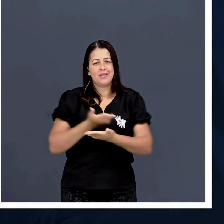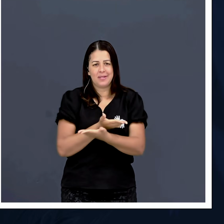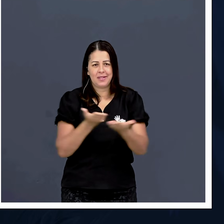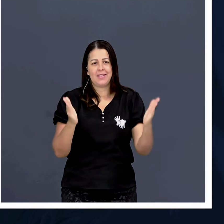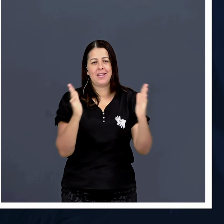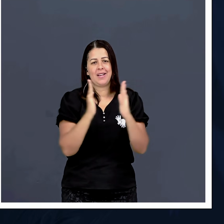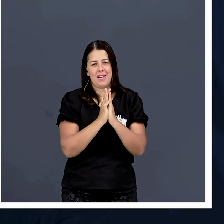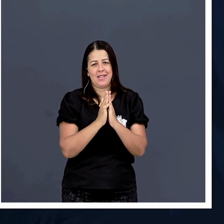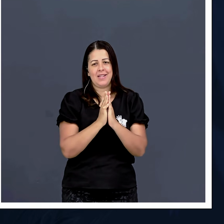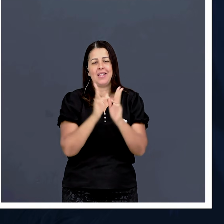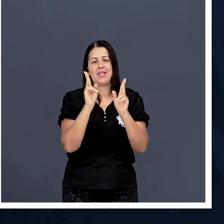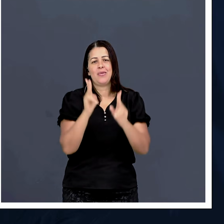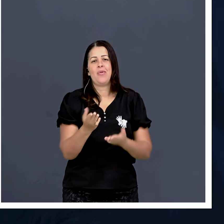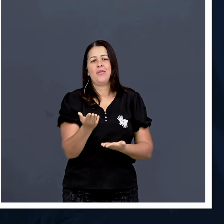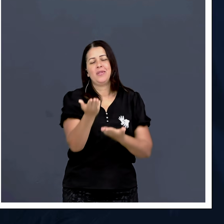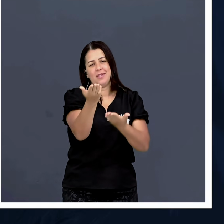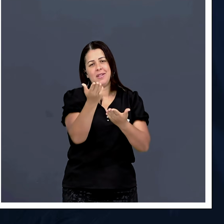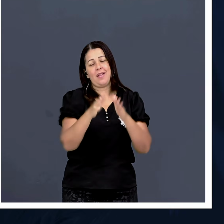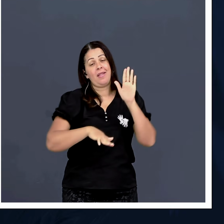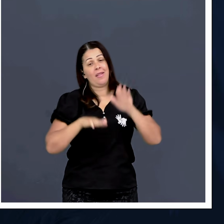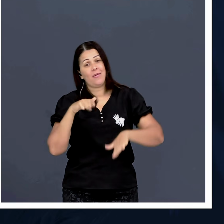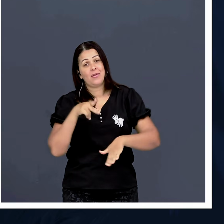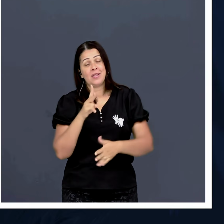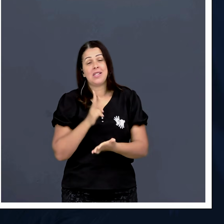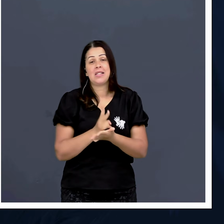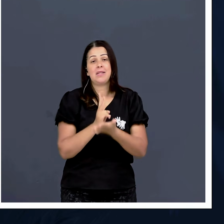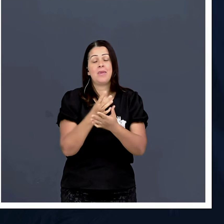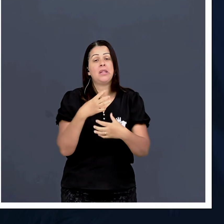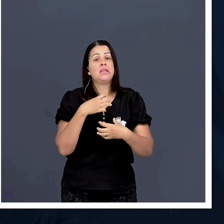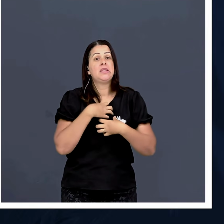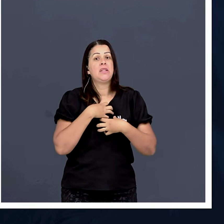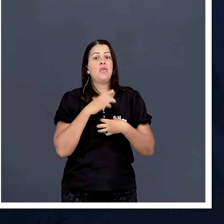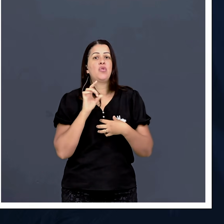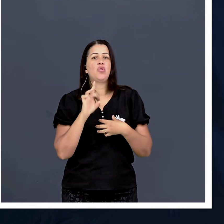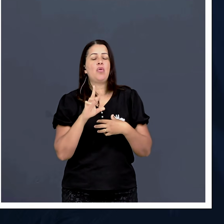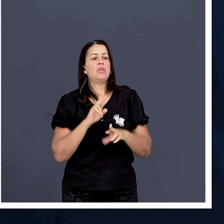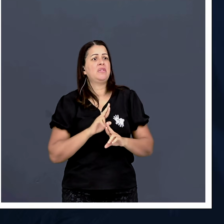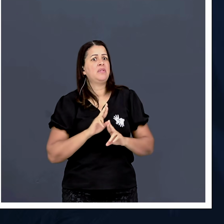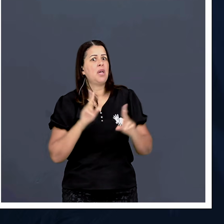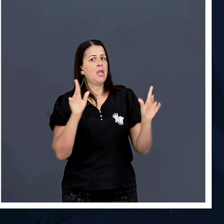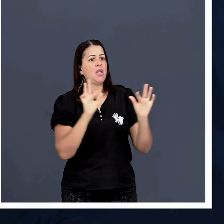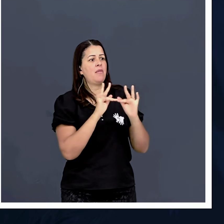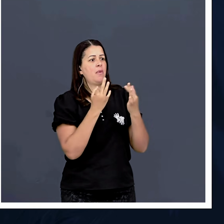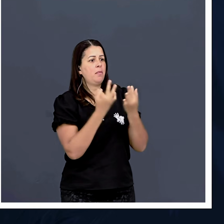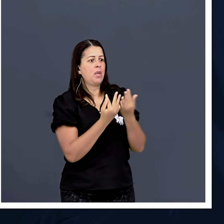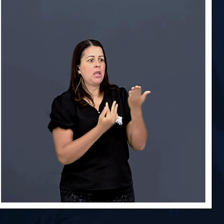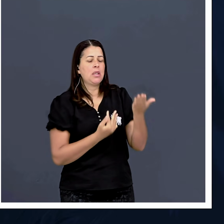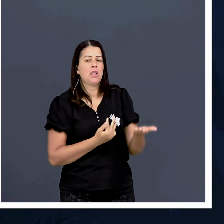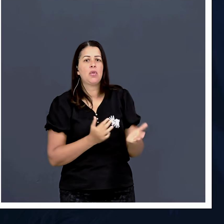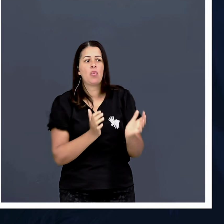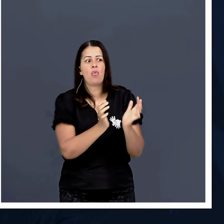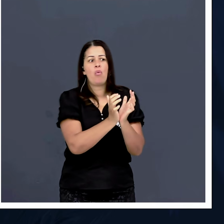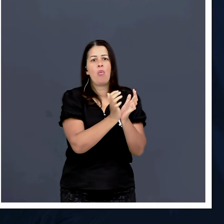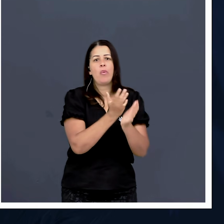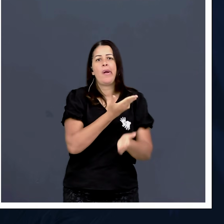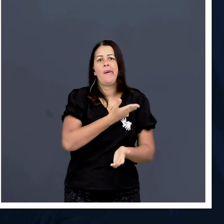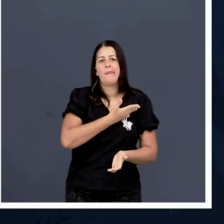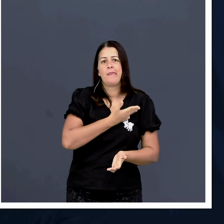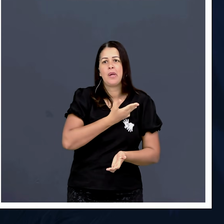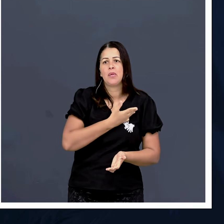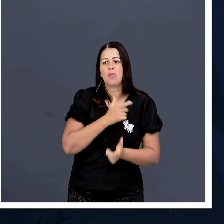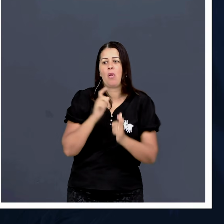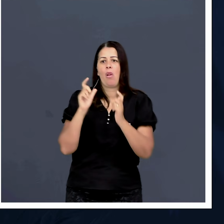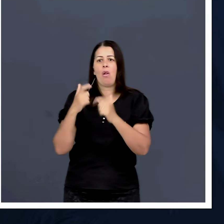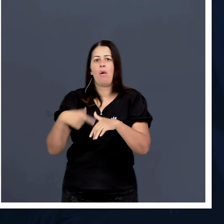mesma forma é você. Talvez você sempre tenha se sentido o mais diferente da sua família, do seu grupo de amigos, do